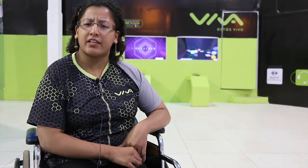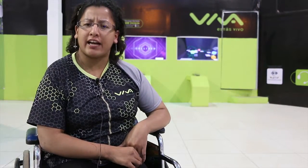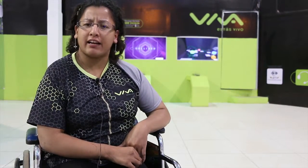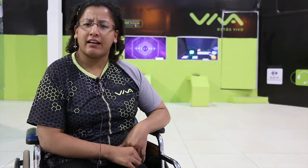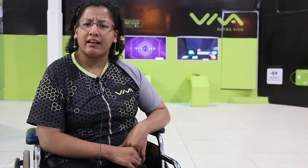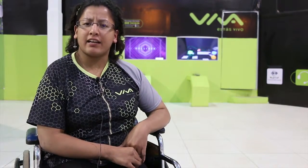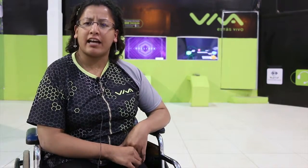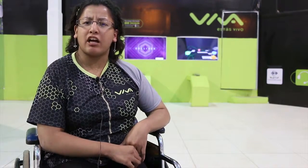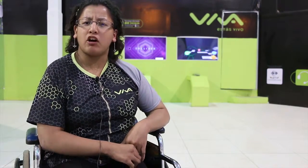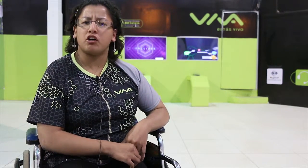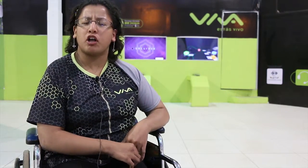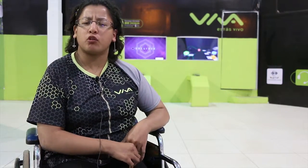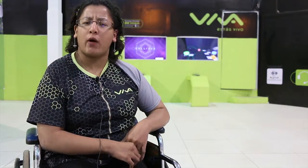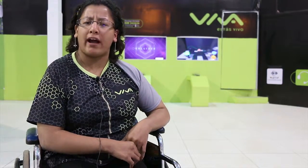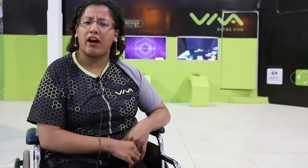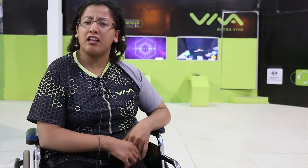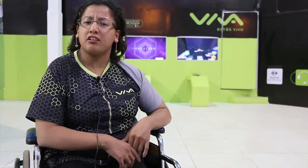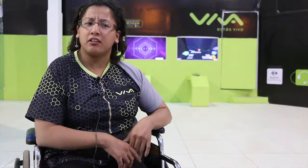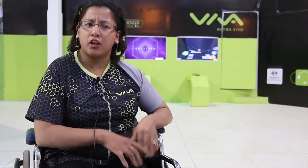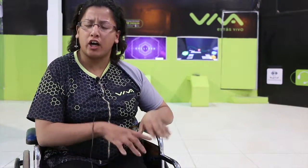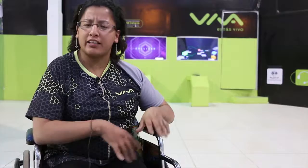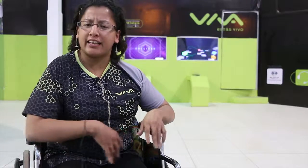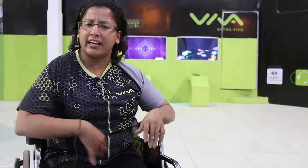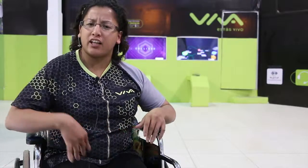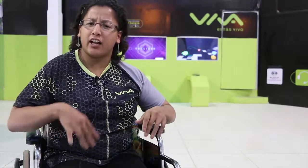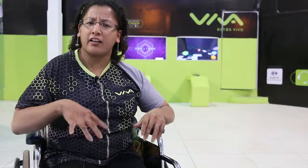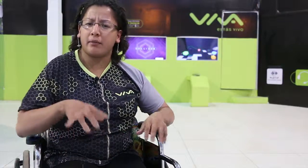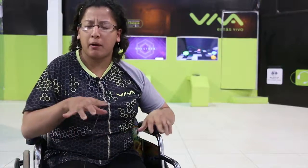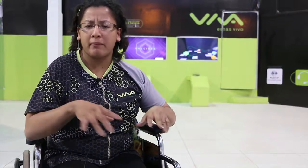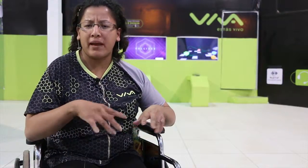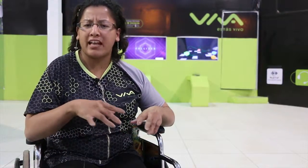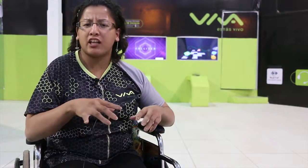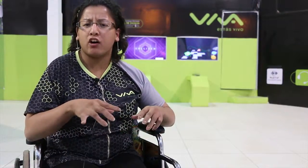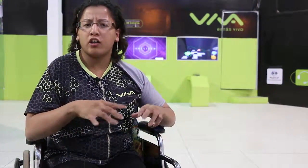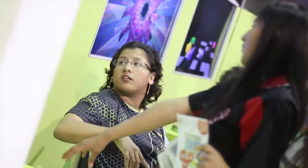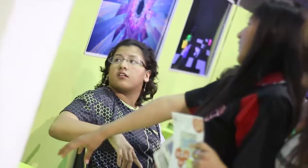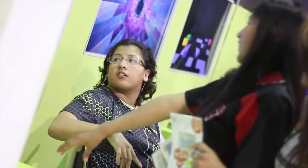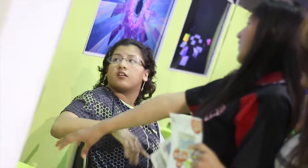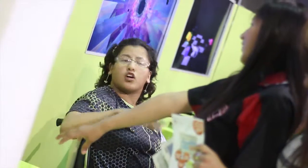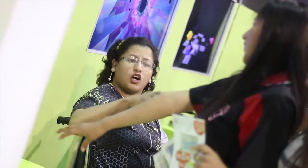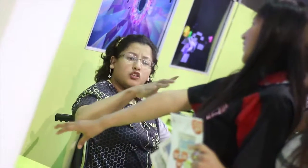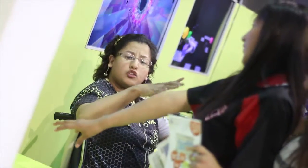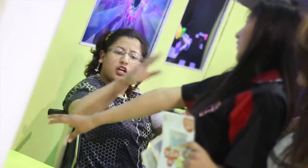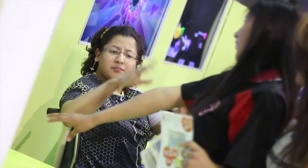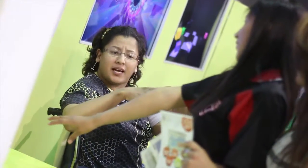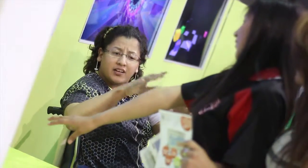Motion, que son unos juegos con detectores de movimiento.